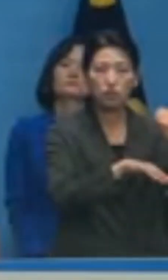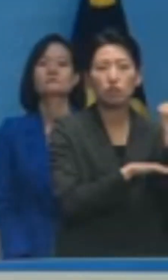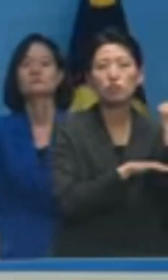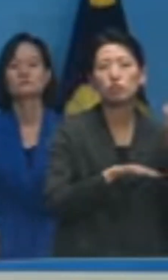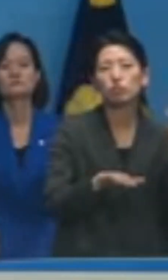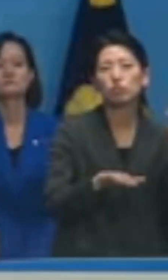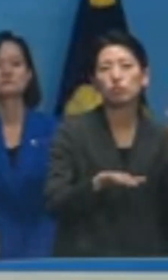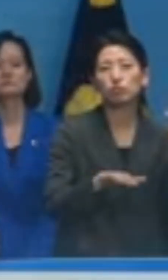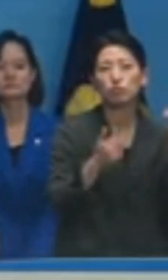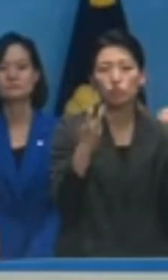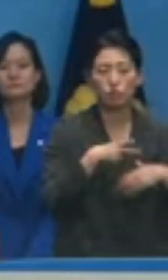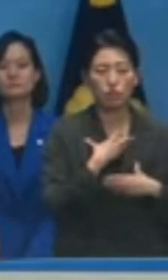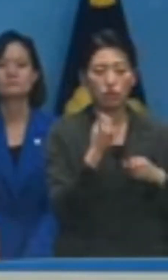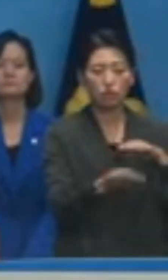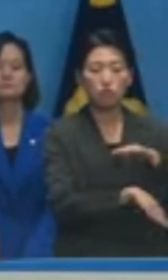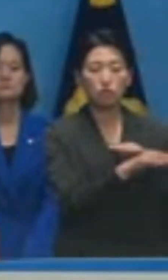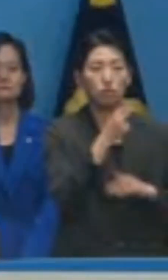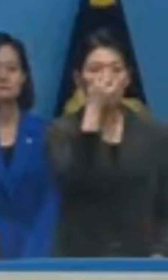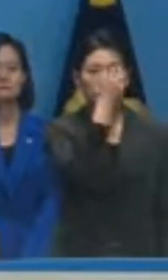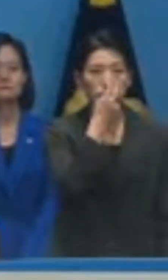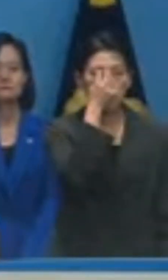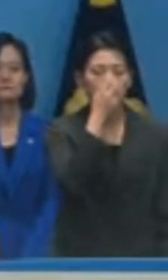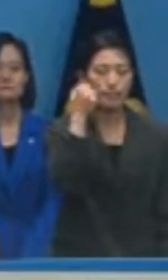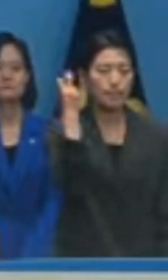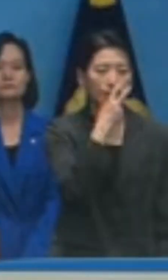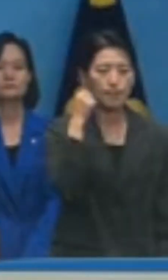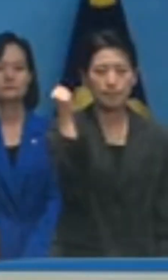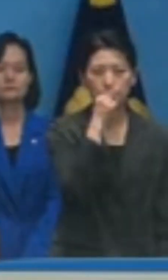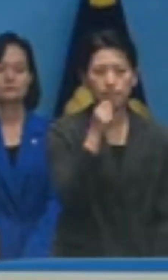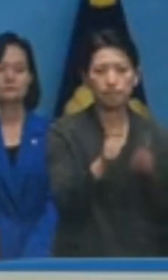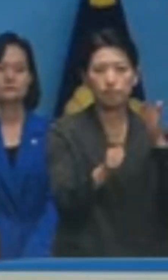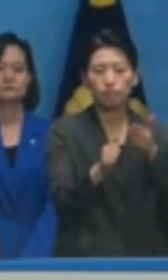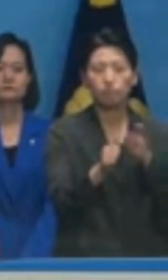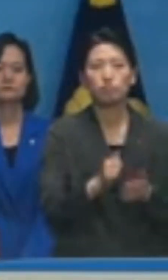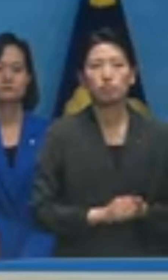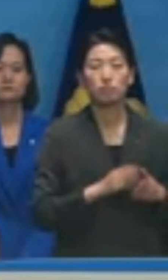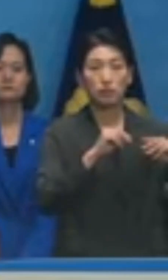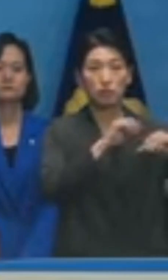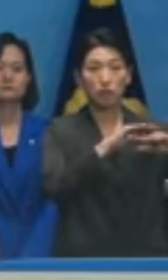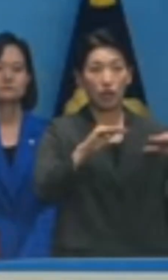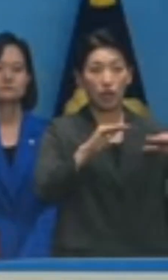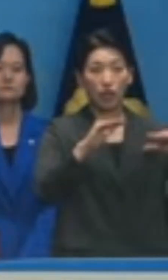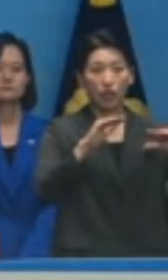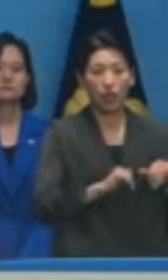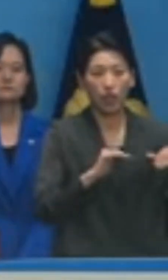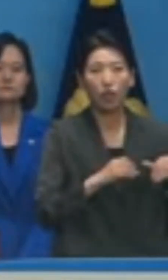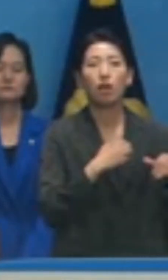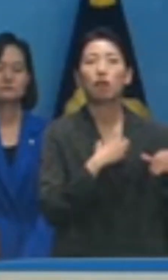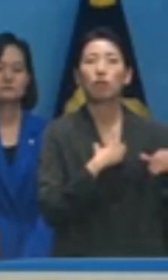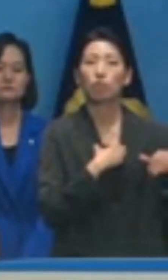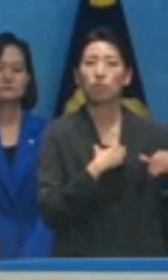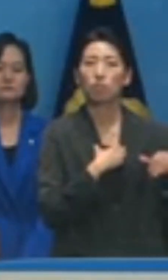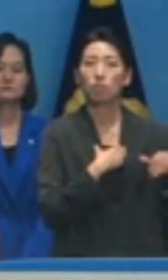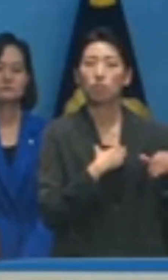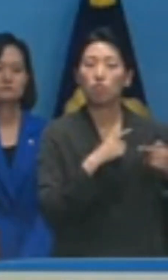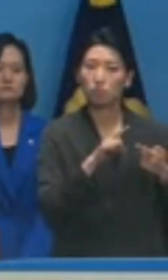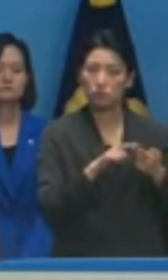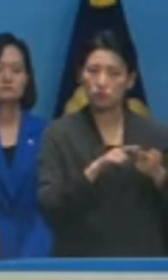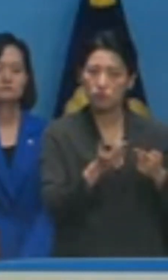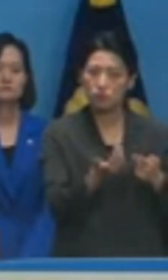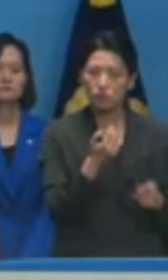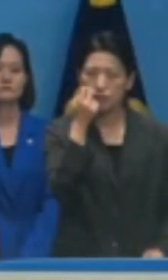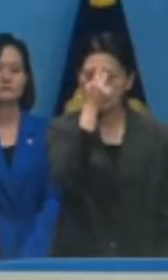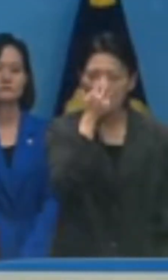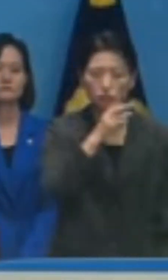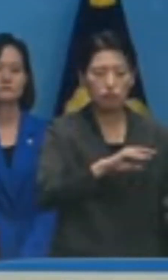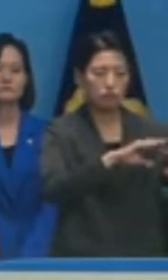등에 대한 전면적 재점검을 실시하십시오. 집안 유출 가능성에 대비한 공법 변경 미이행,